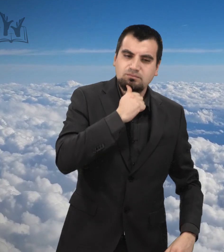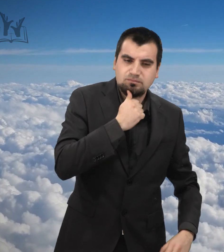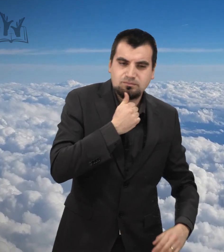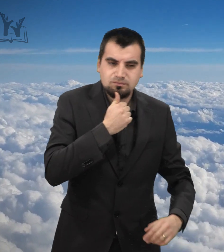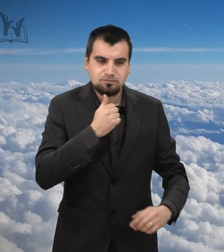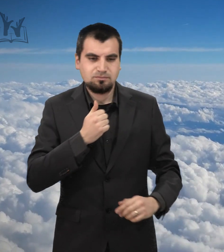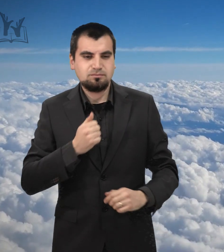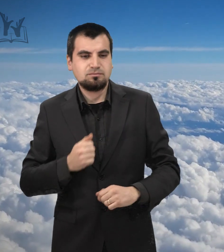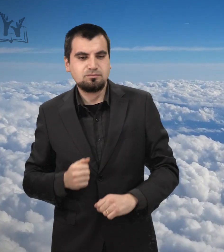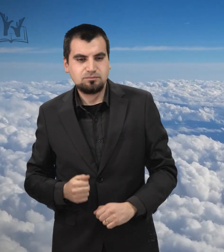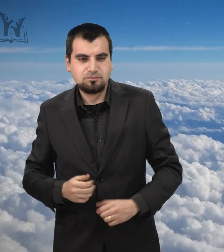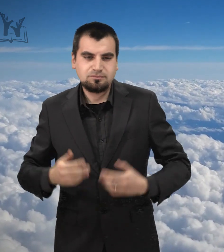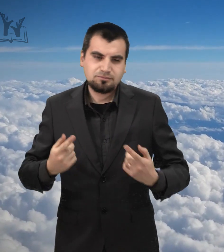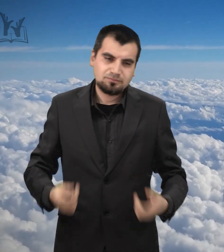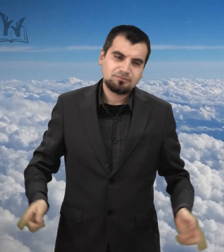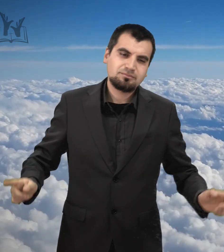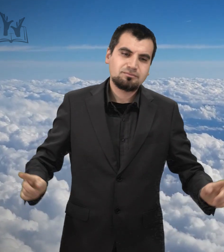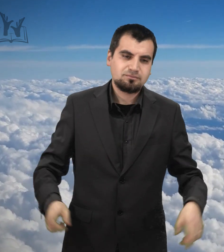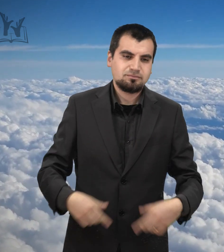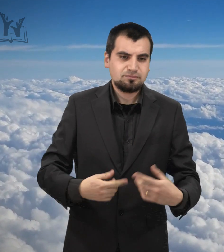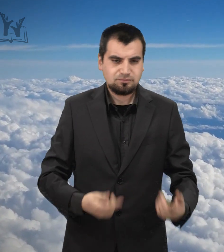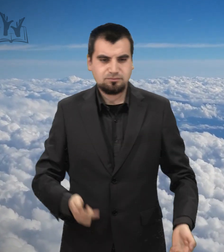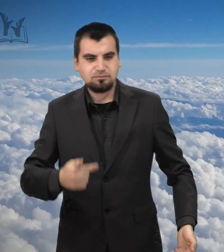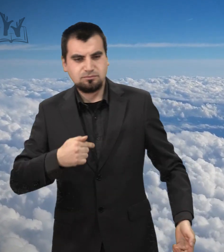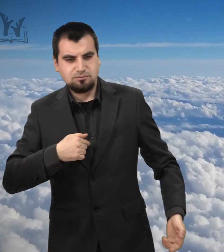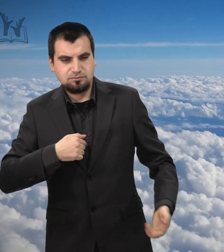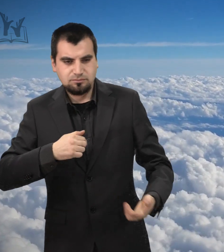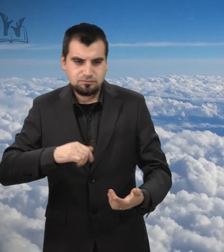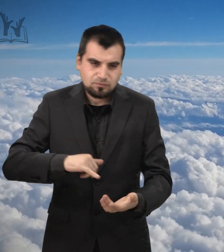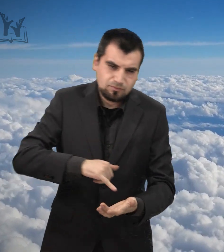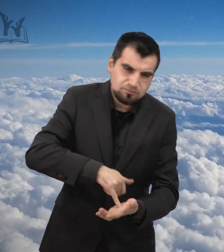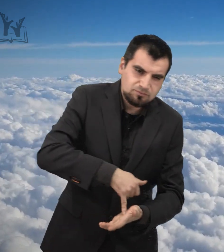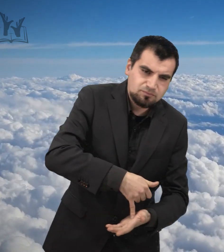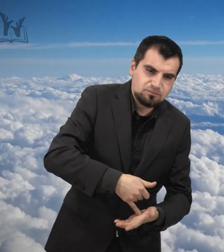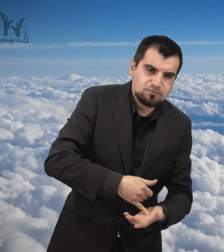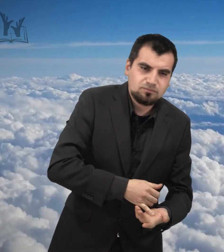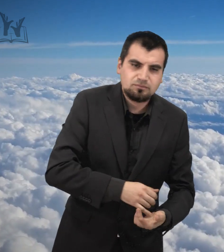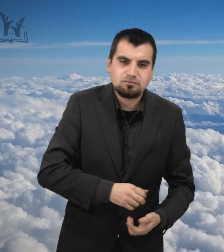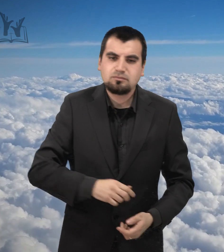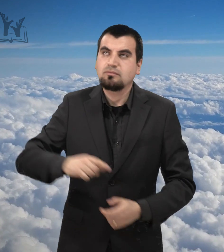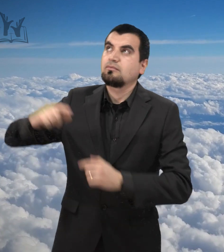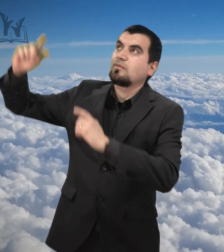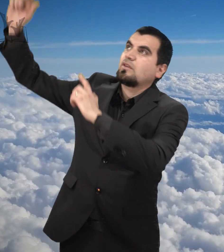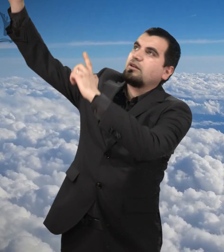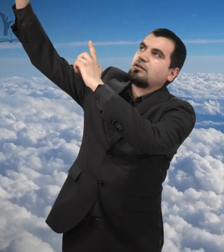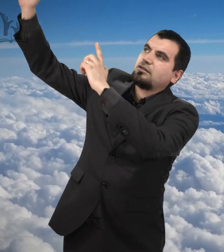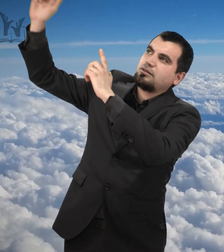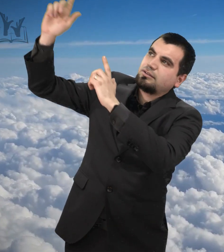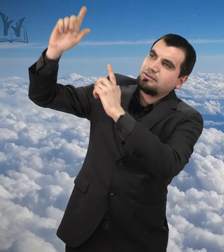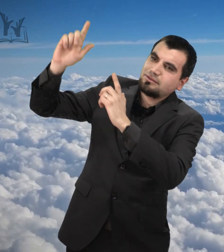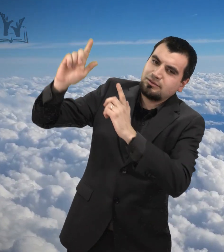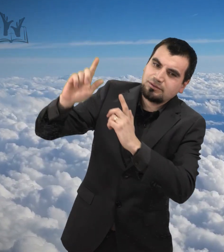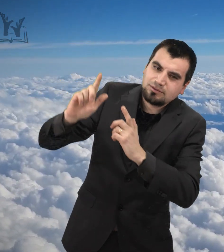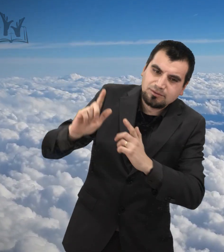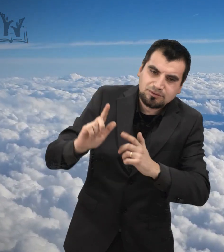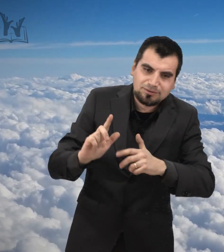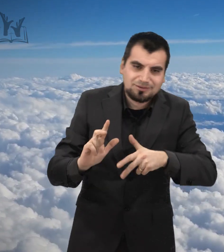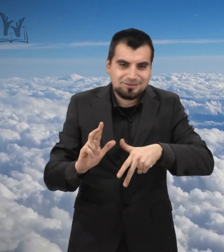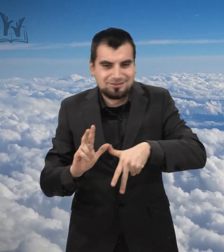conmigo está. Cuando termine el sol,